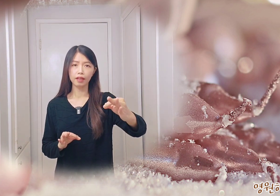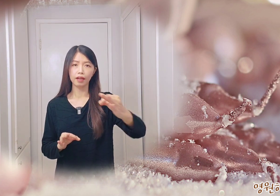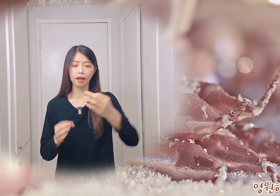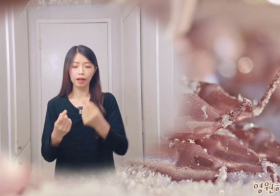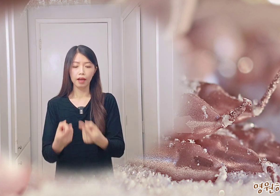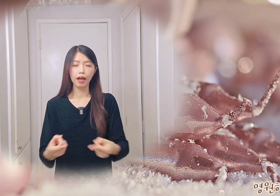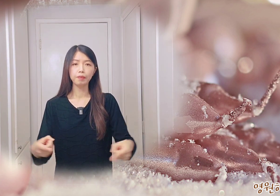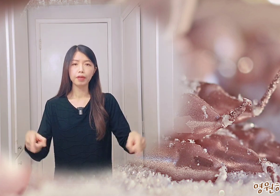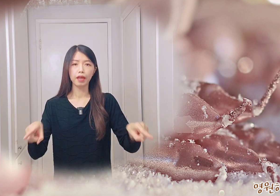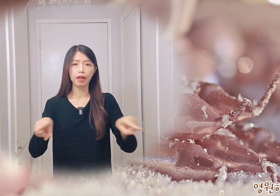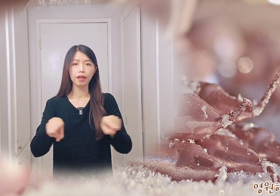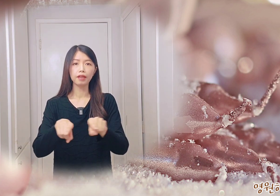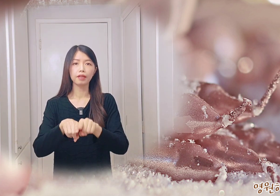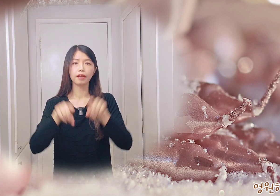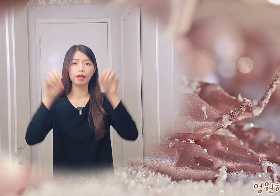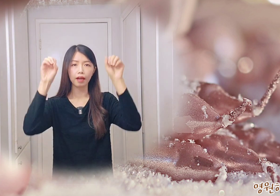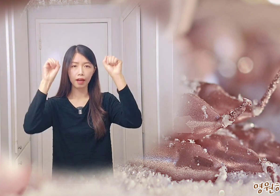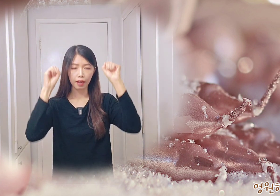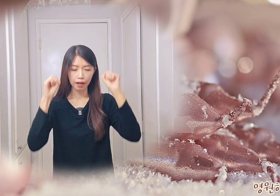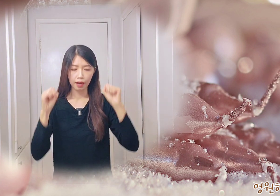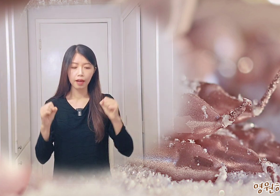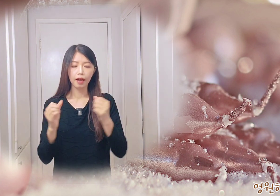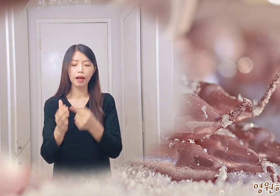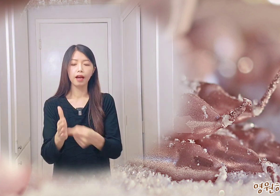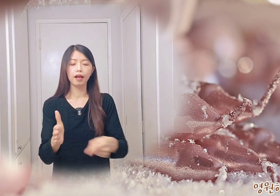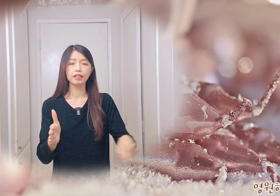영원히 함께